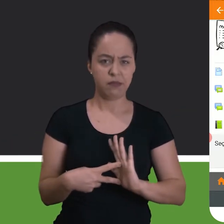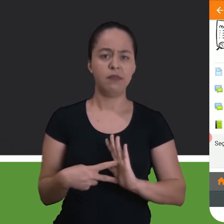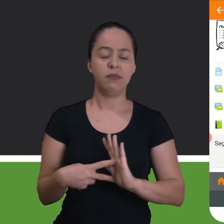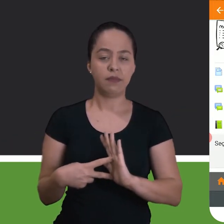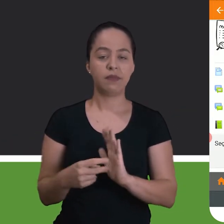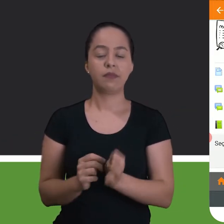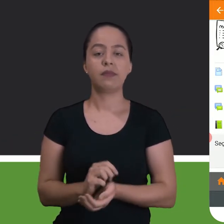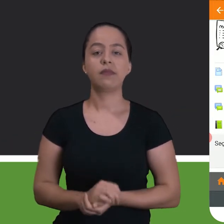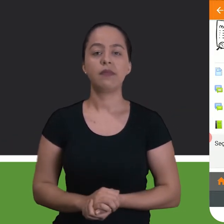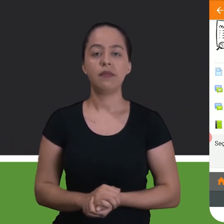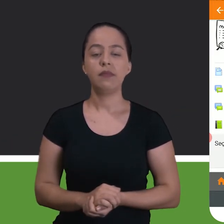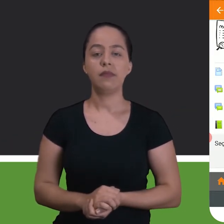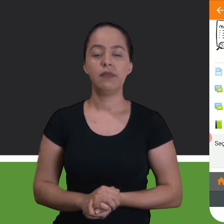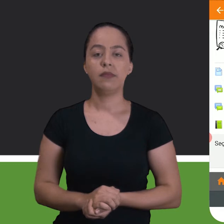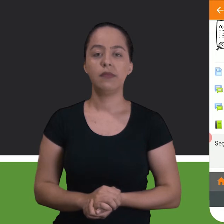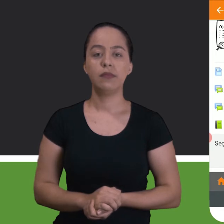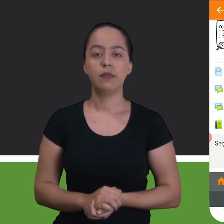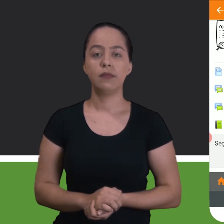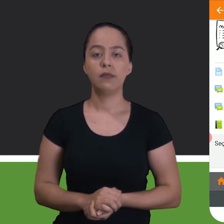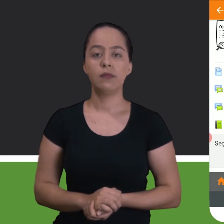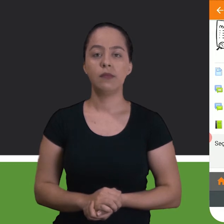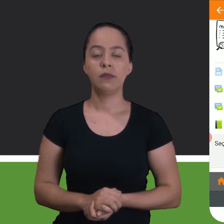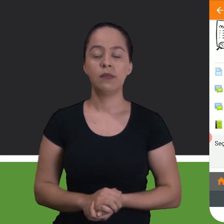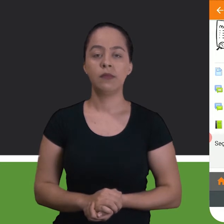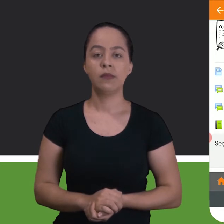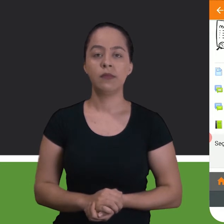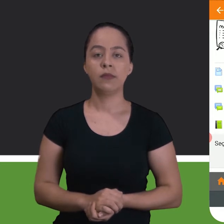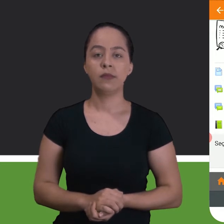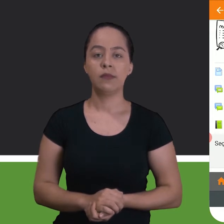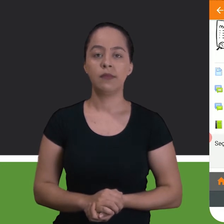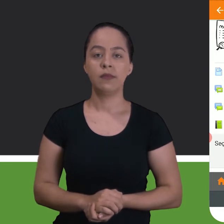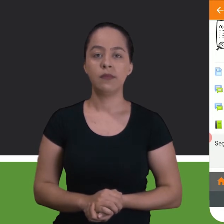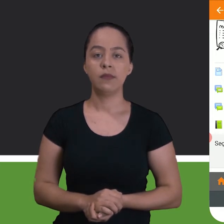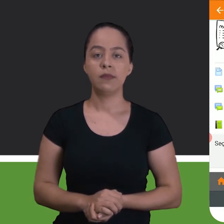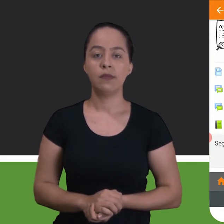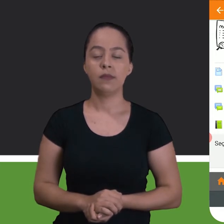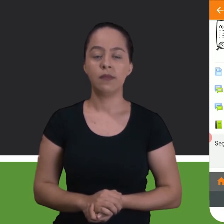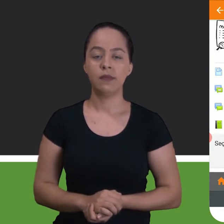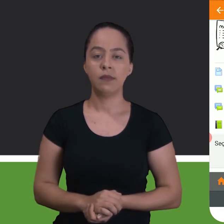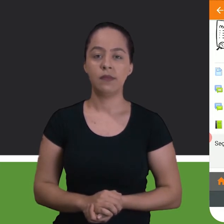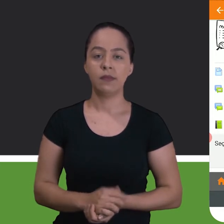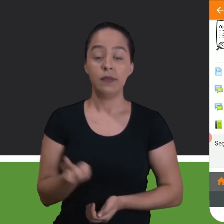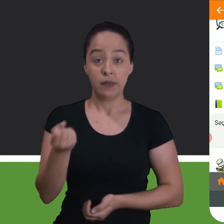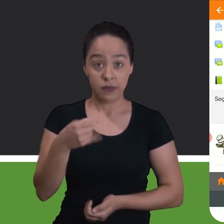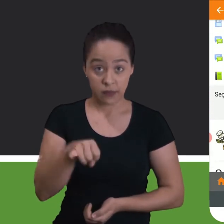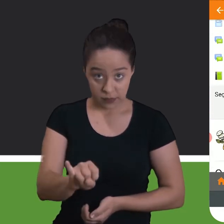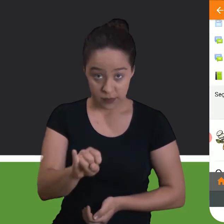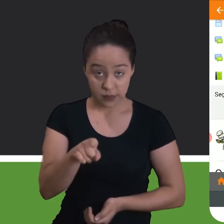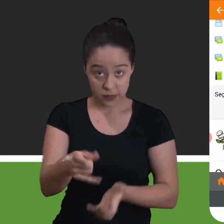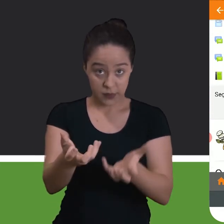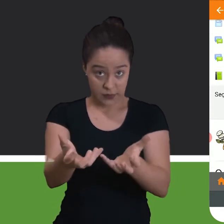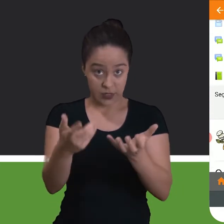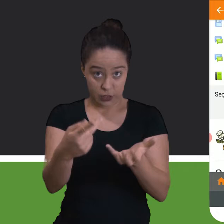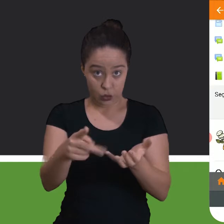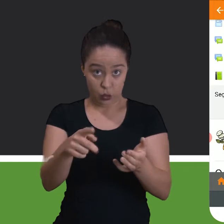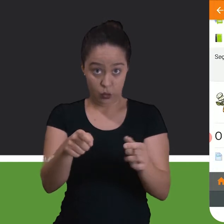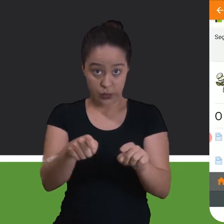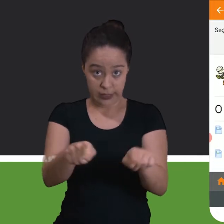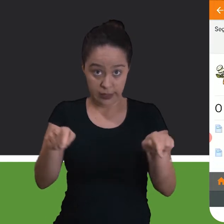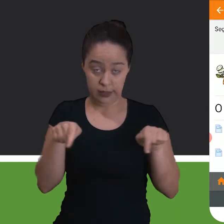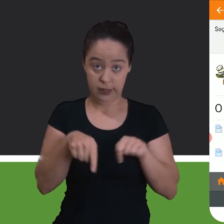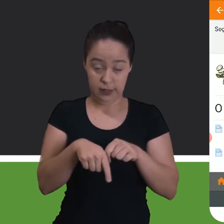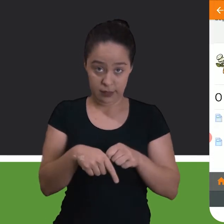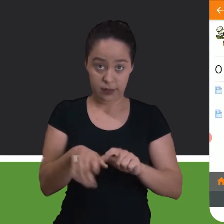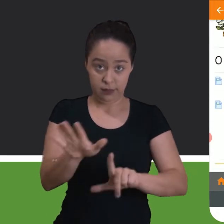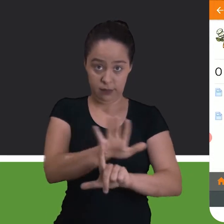que significa que você se caso você queira utilizar a sua sala virtual